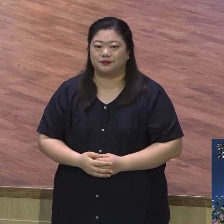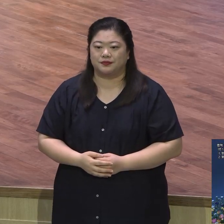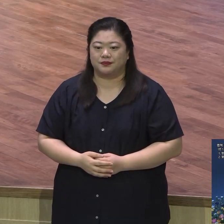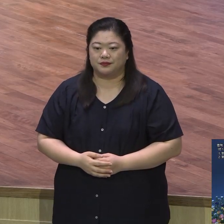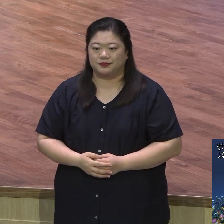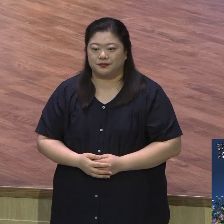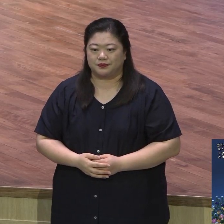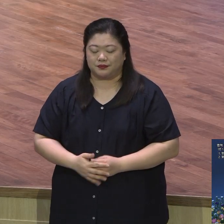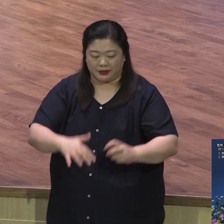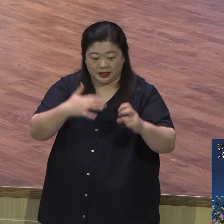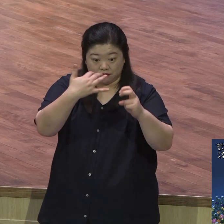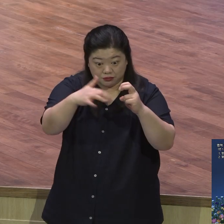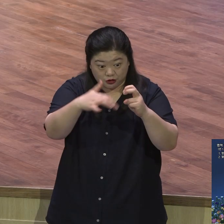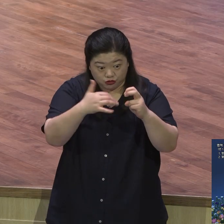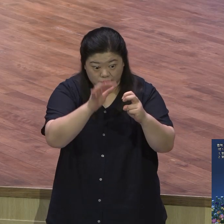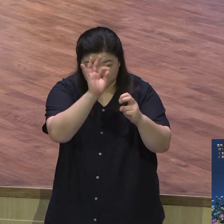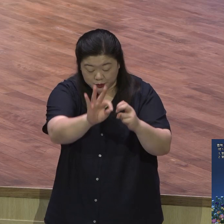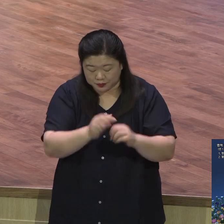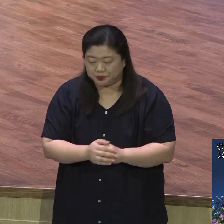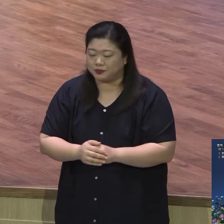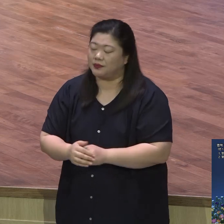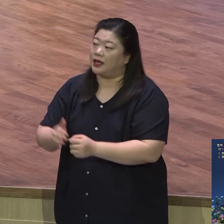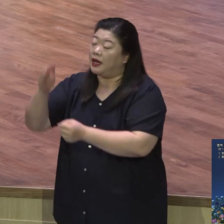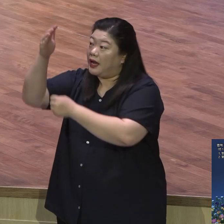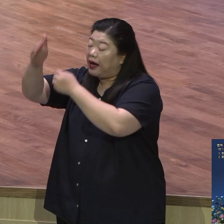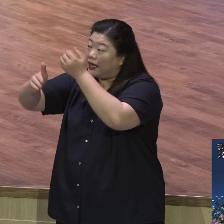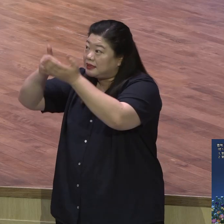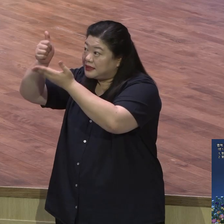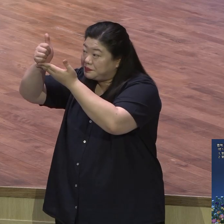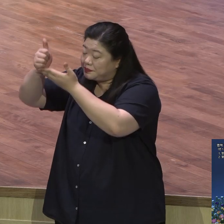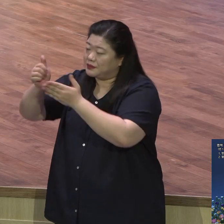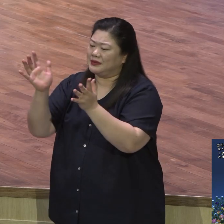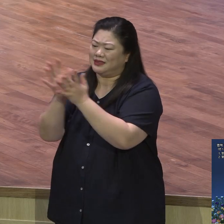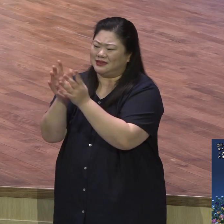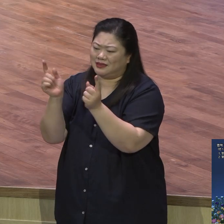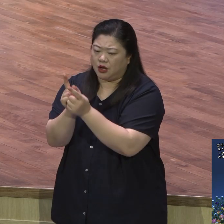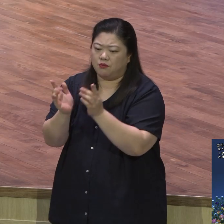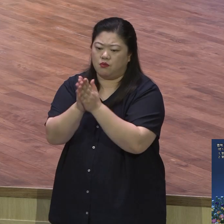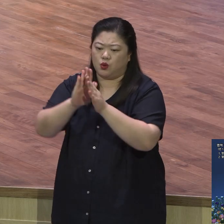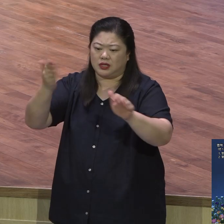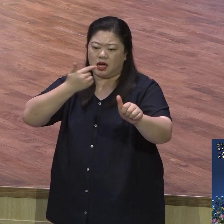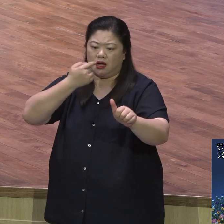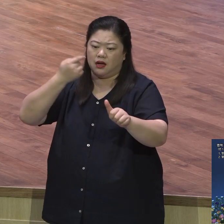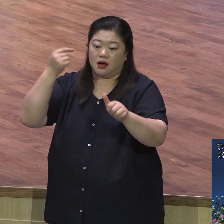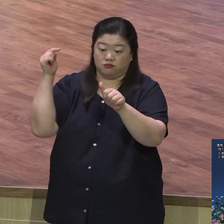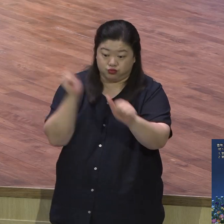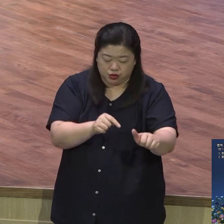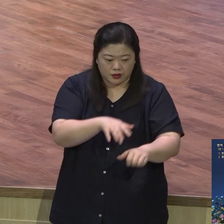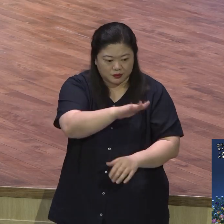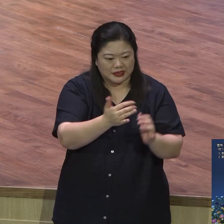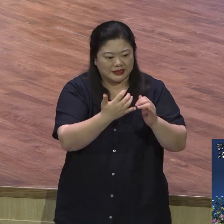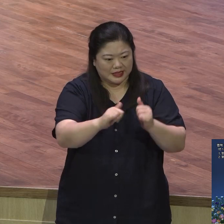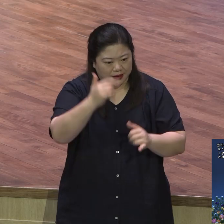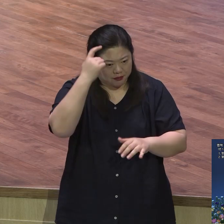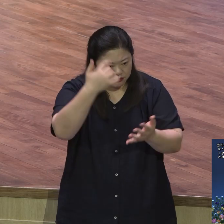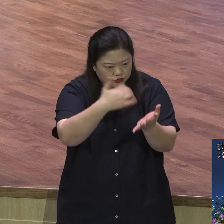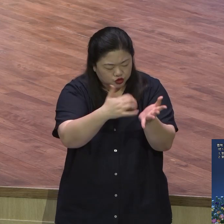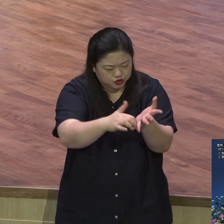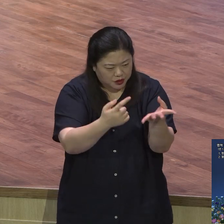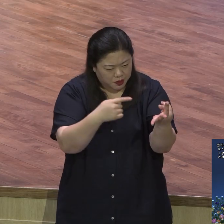하나님의 명령으로 모세가 이스라엘 백성의 인구를 두 번 조사하는데 오늘 본문가 민수기 26장이라고